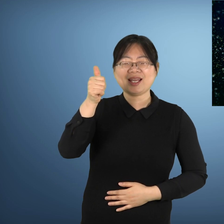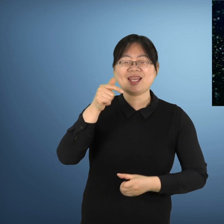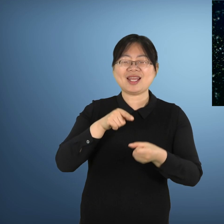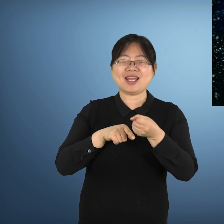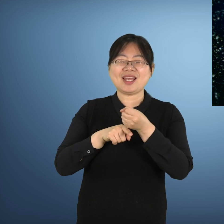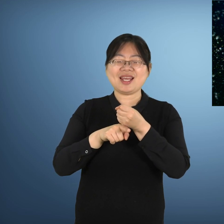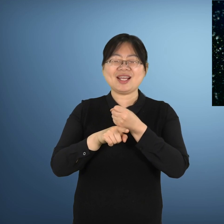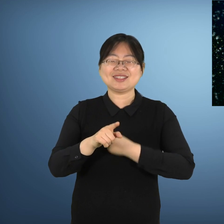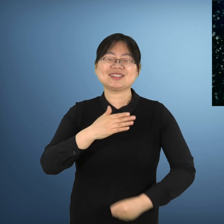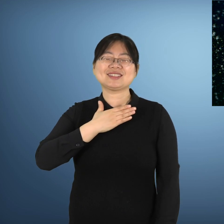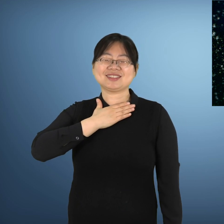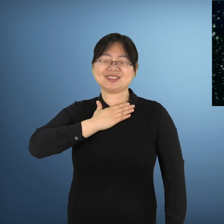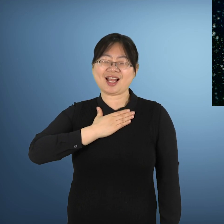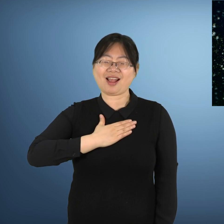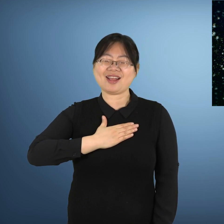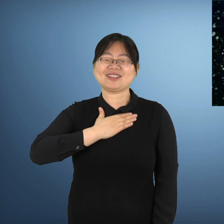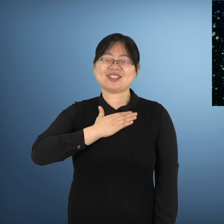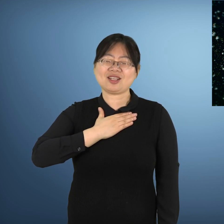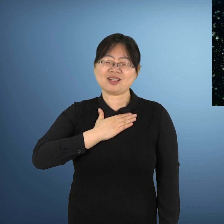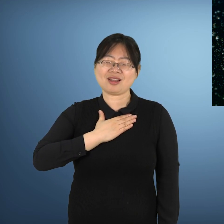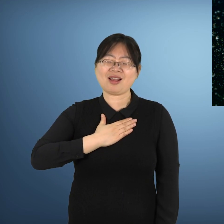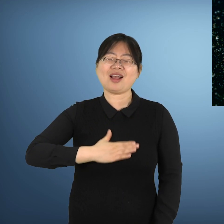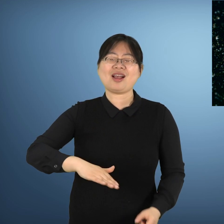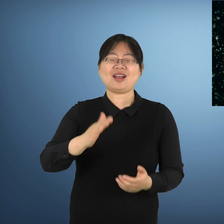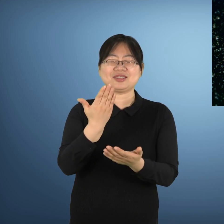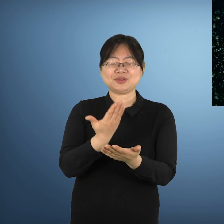주의 뜻 알게